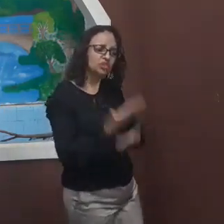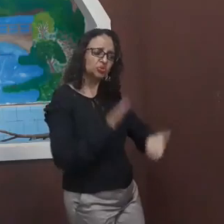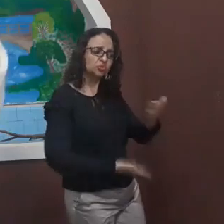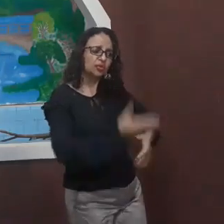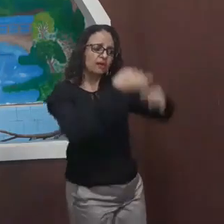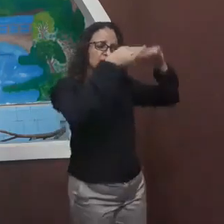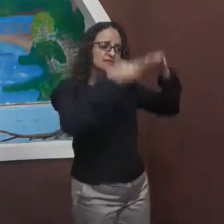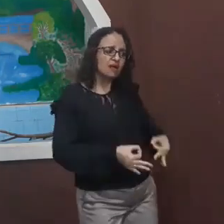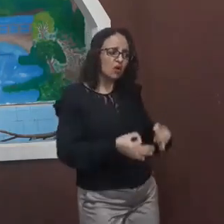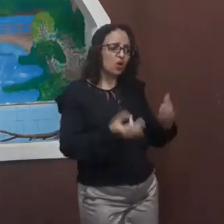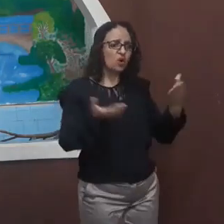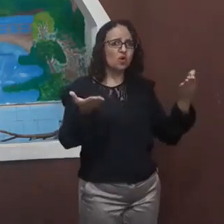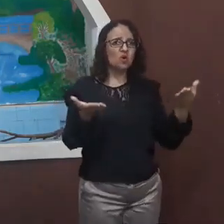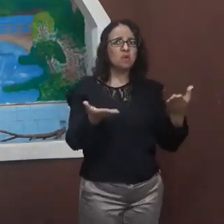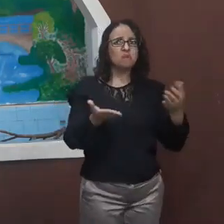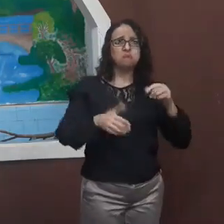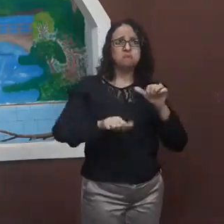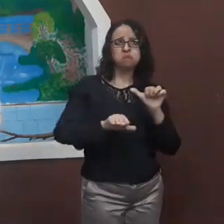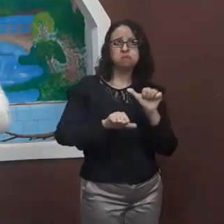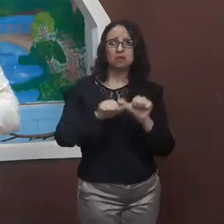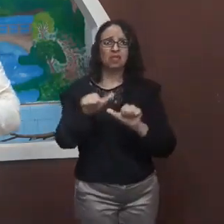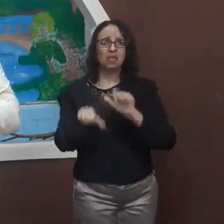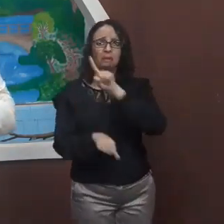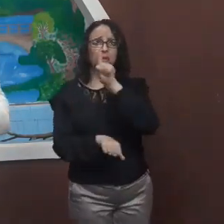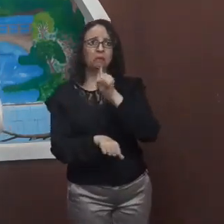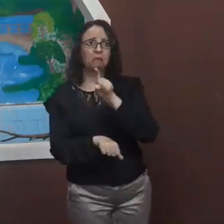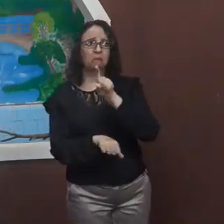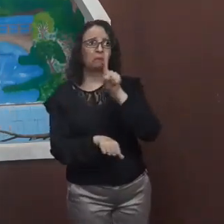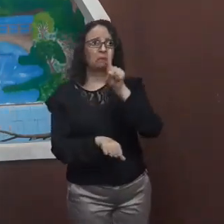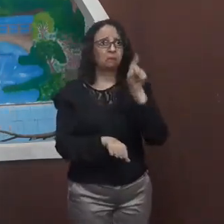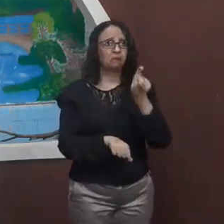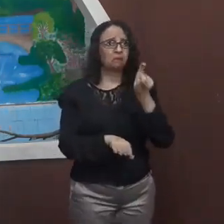o céu. Agora a pós-modernidade é tudo interrogação.